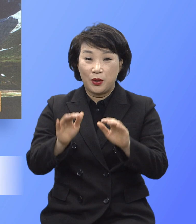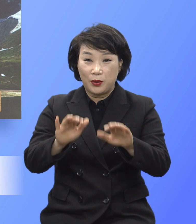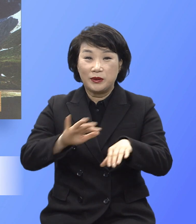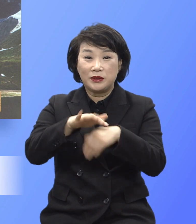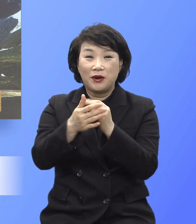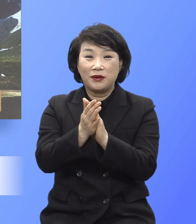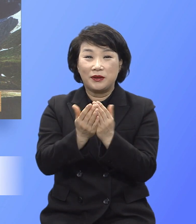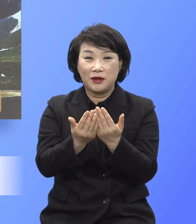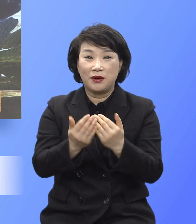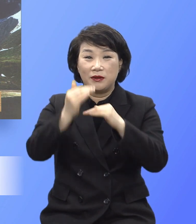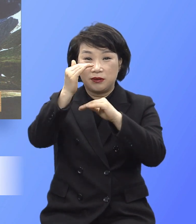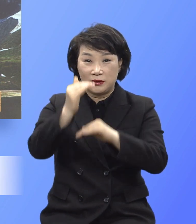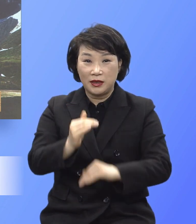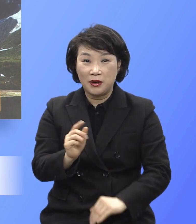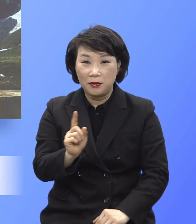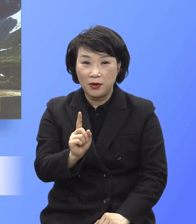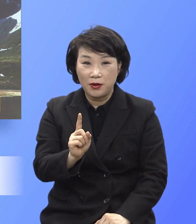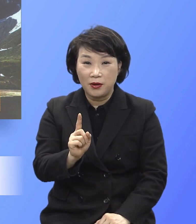본문은